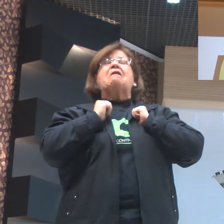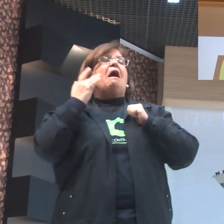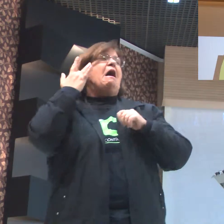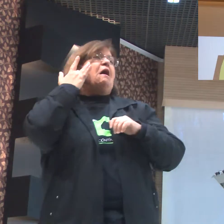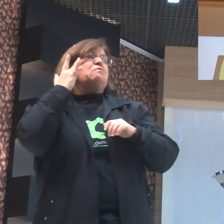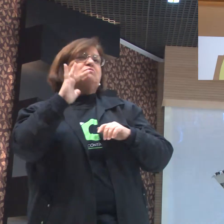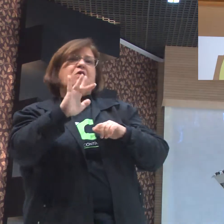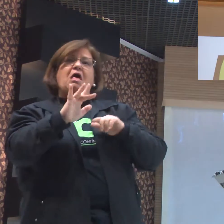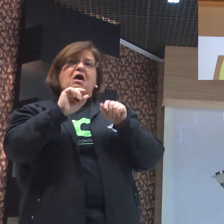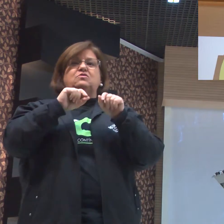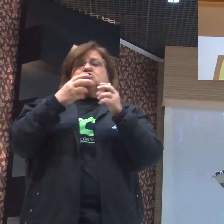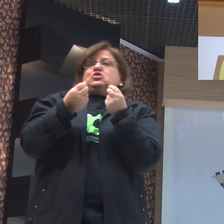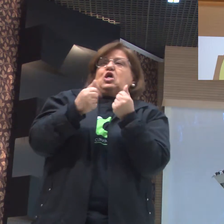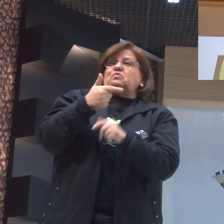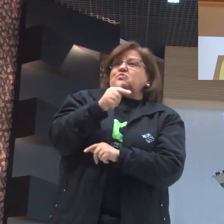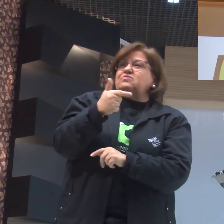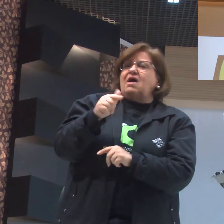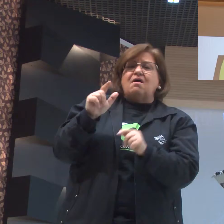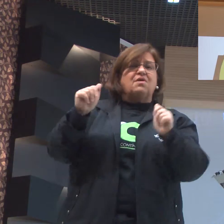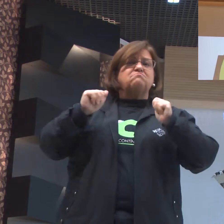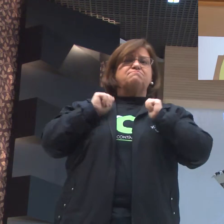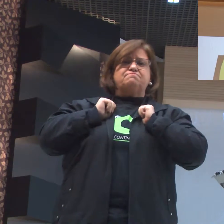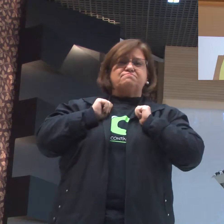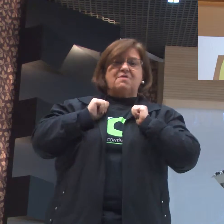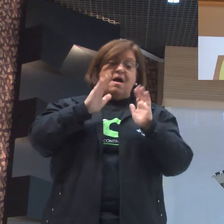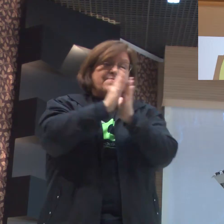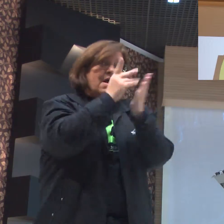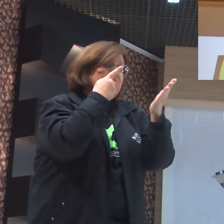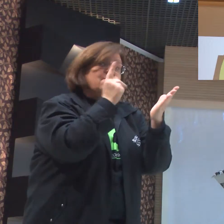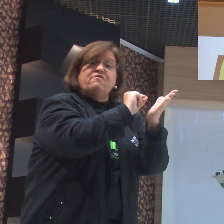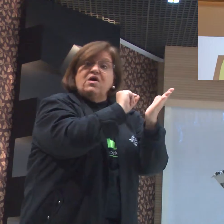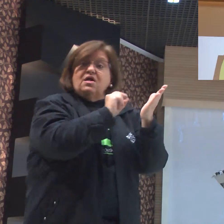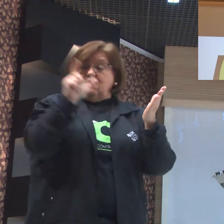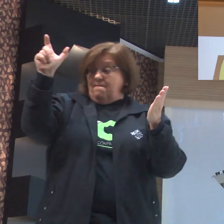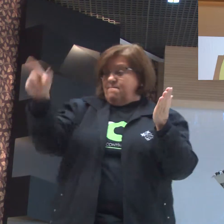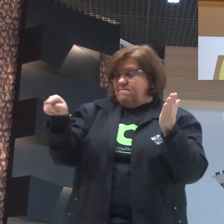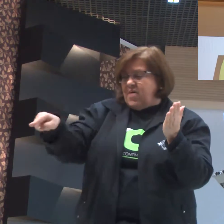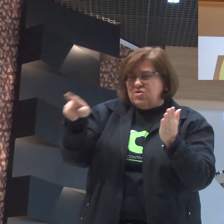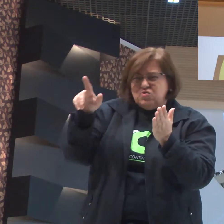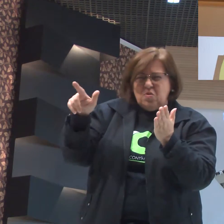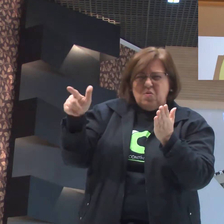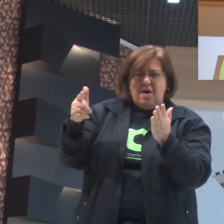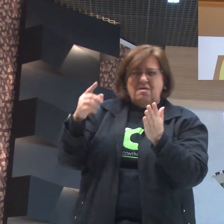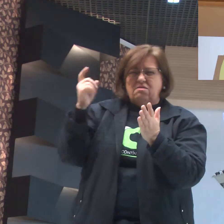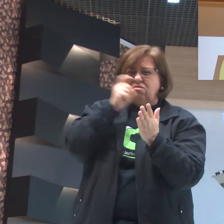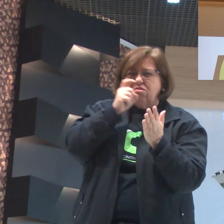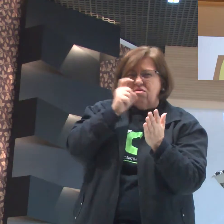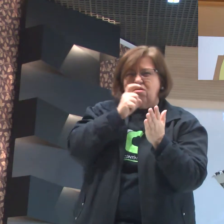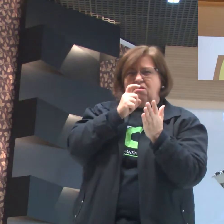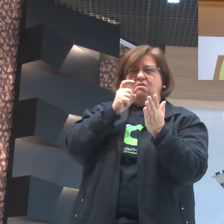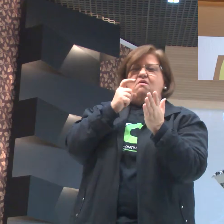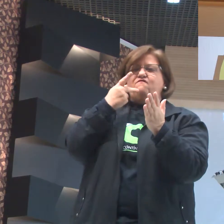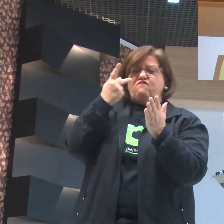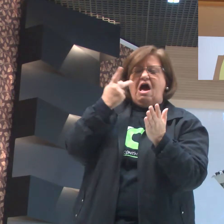disse, se afastem de todo o irmão que vive ociosamente. 2 Tessalonicenses,